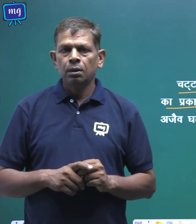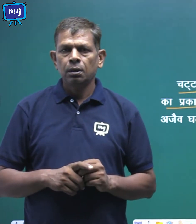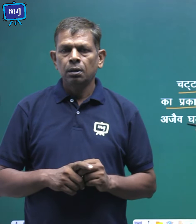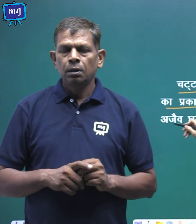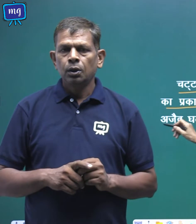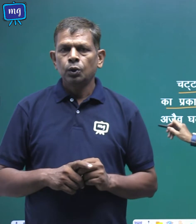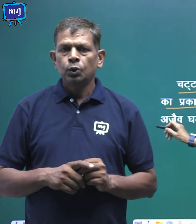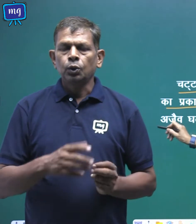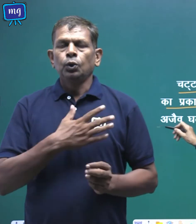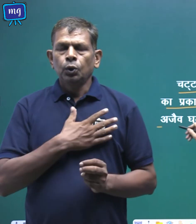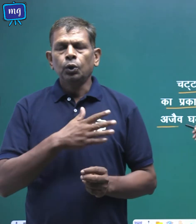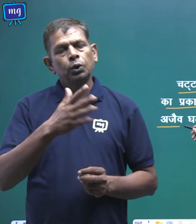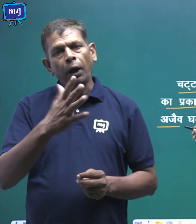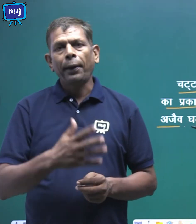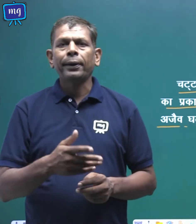अजैव घटक हैं।